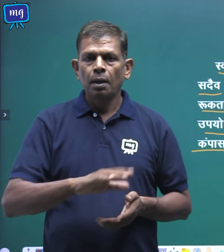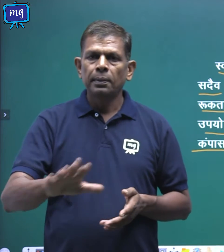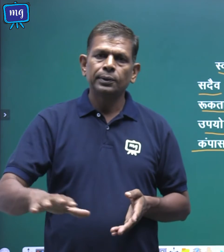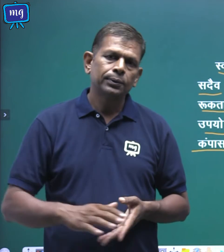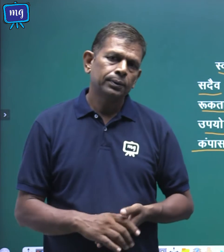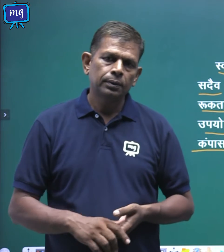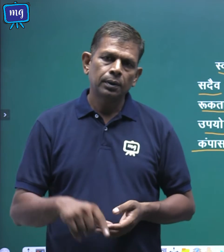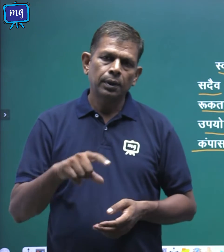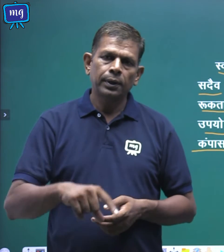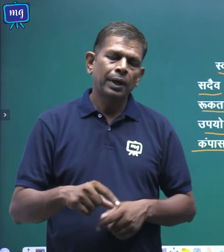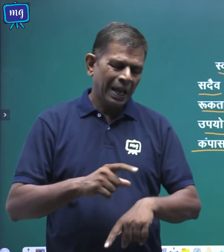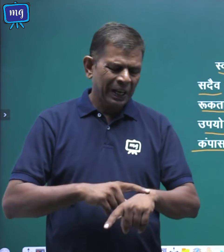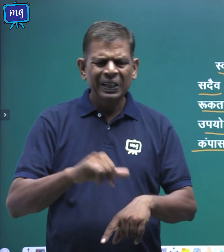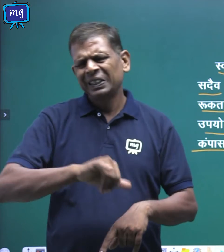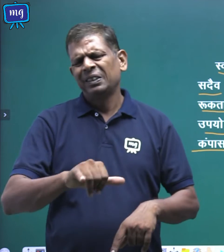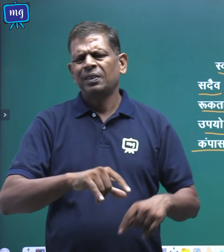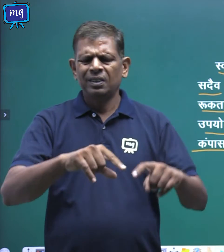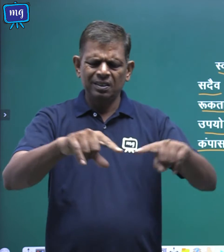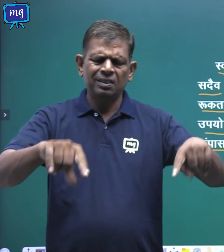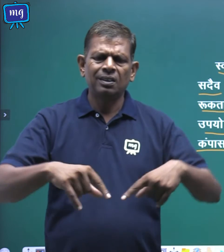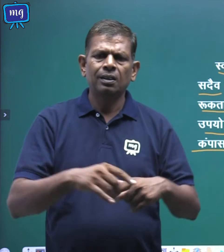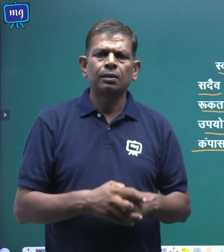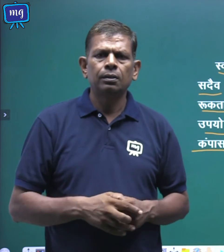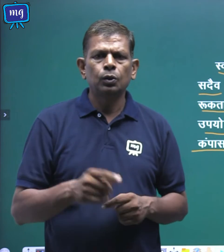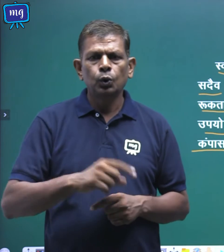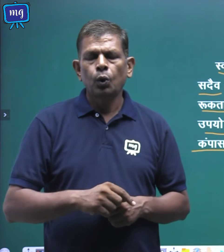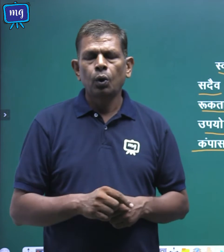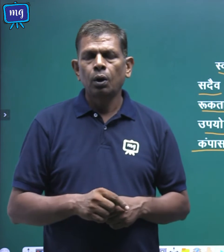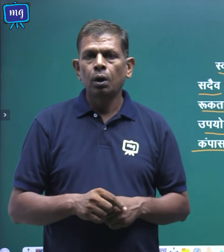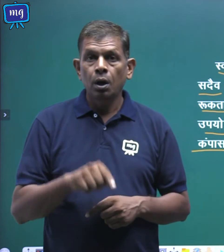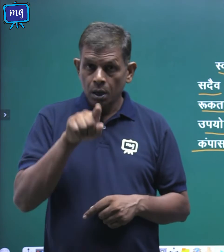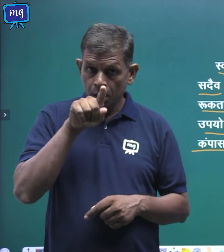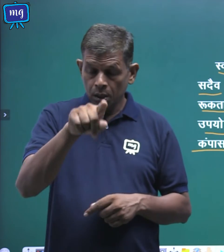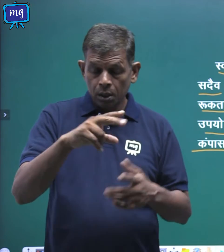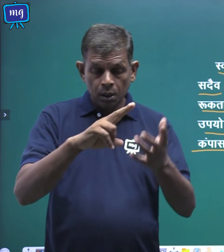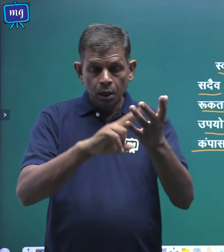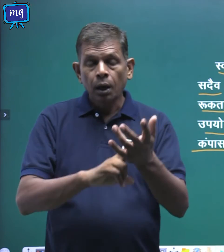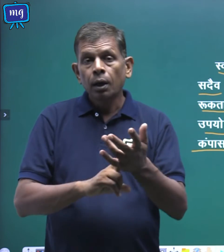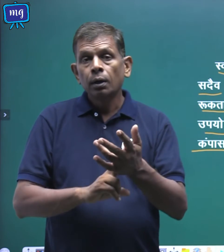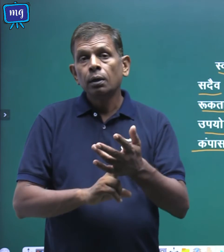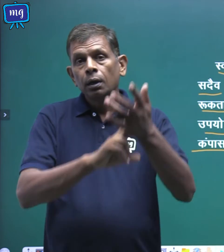बच्चों, ये कंपास है जो दिशा सूचक यंत्र है।